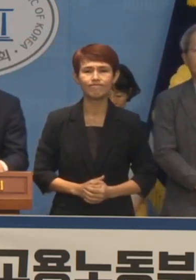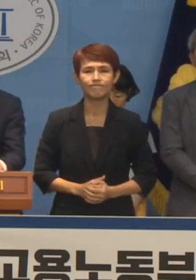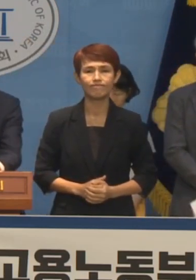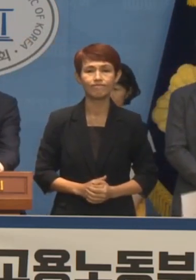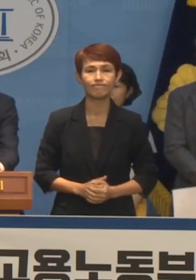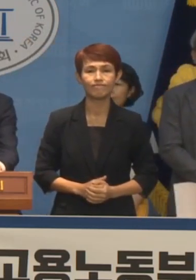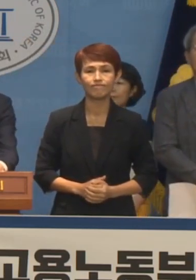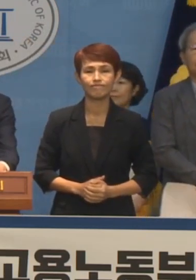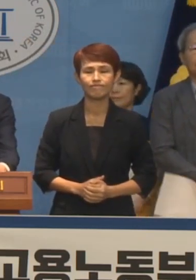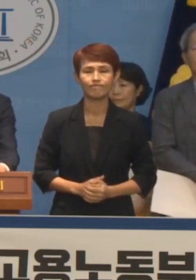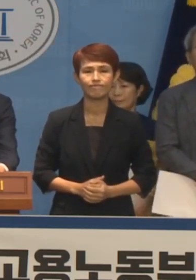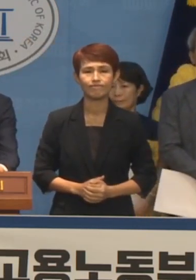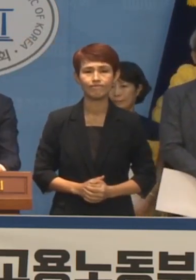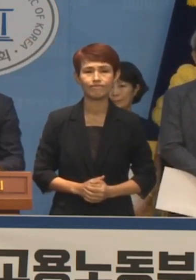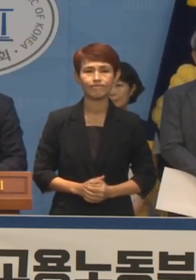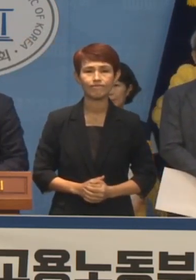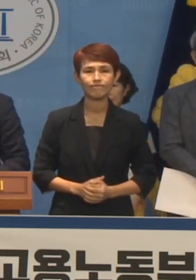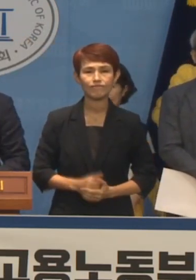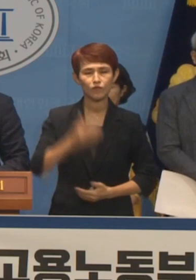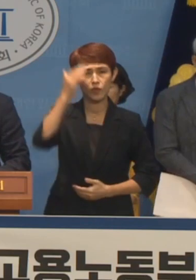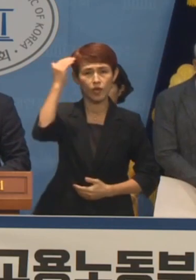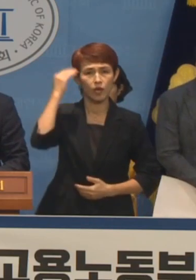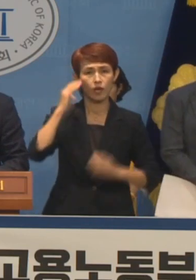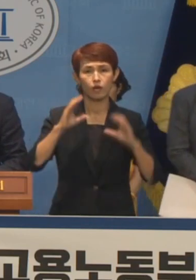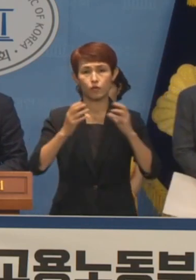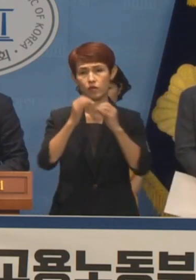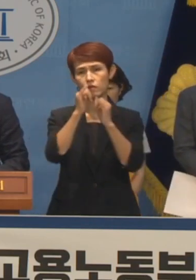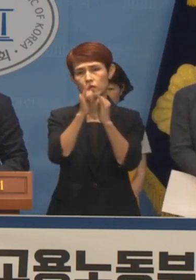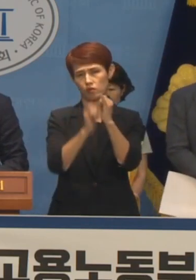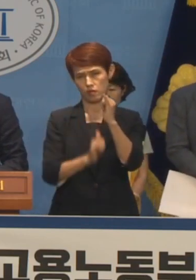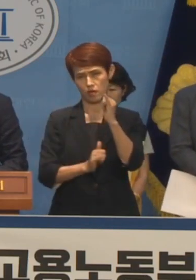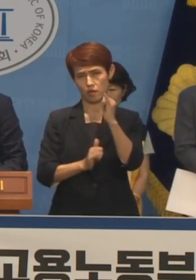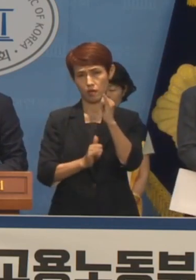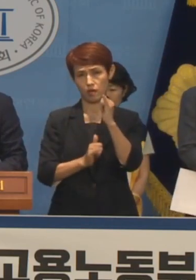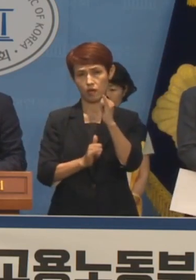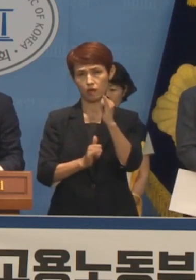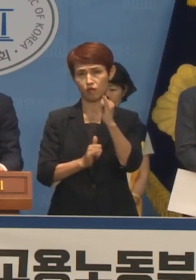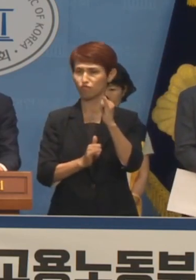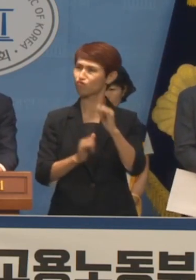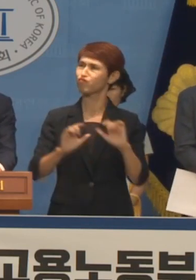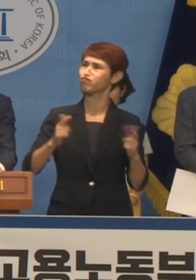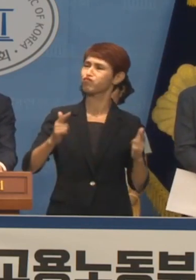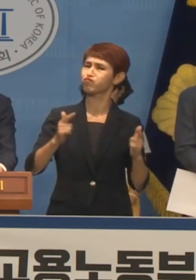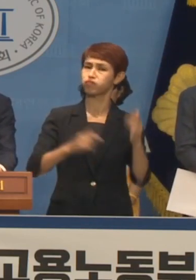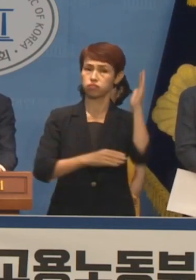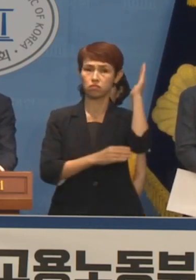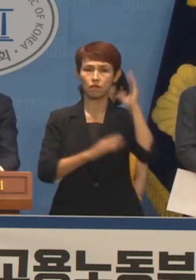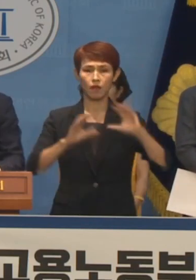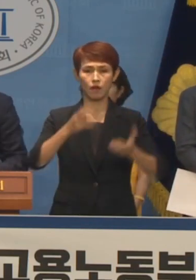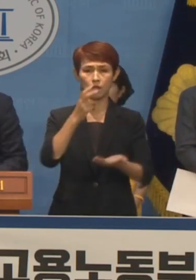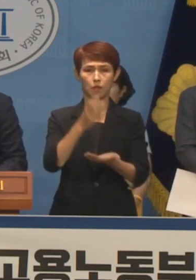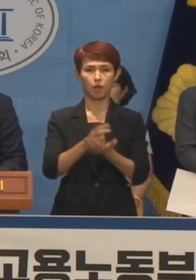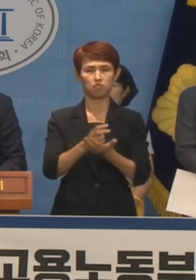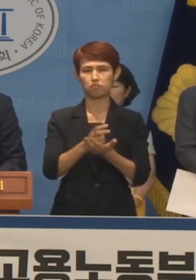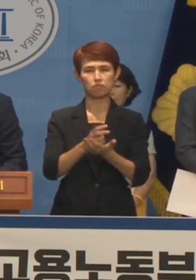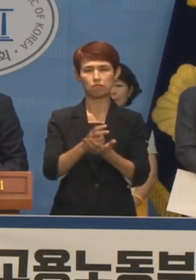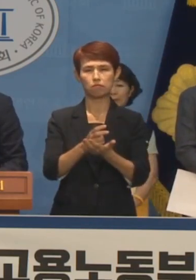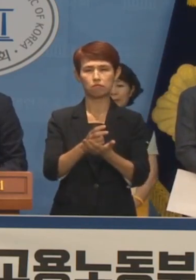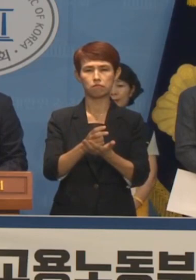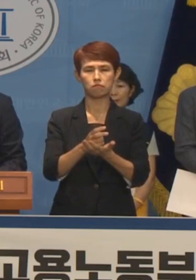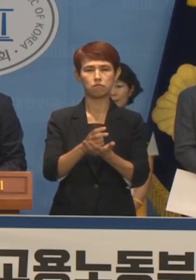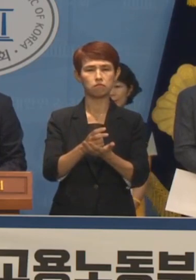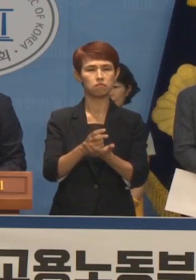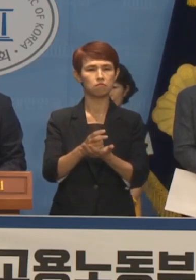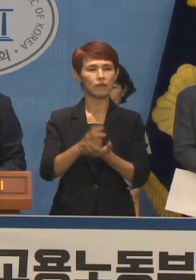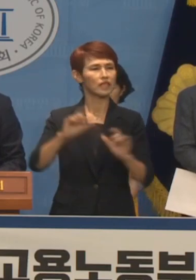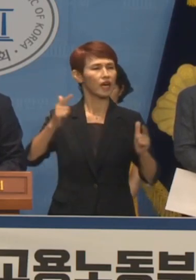네. 대한민국의 역사와 정통성을 부정하고 헌법 정신을 부정하는 김문수 후보자의